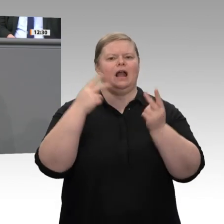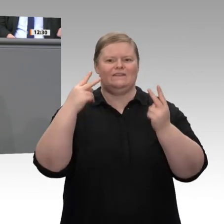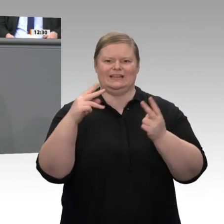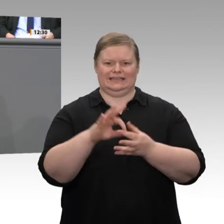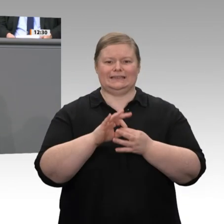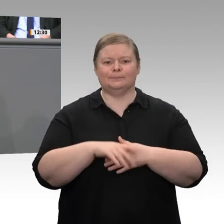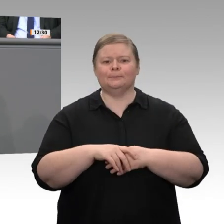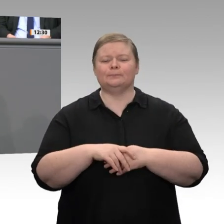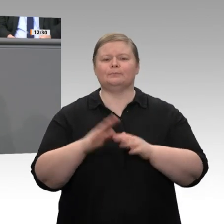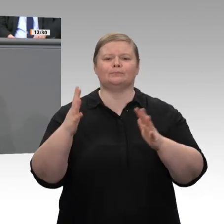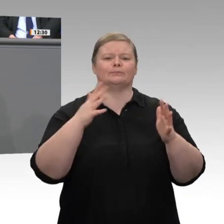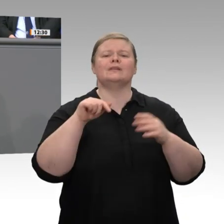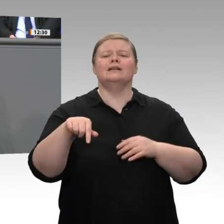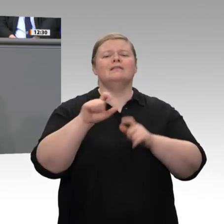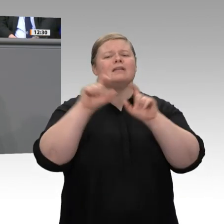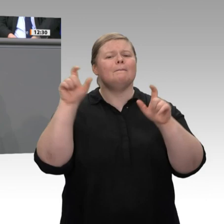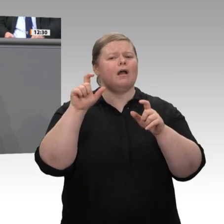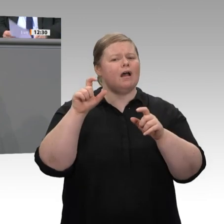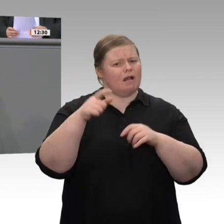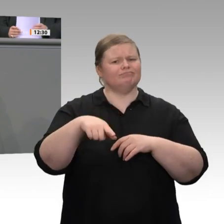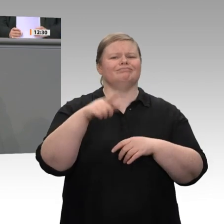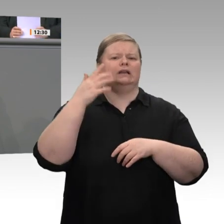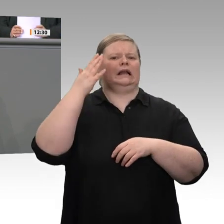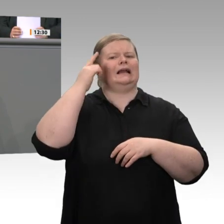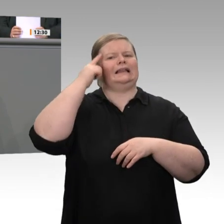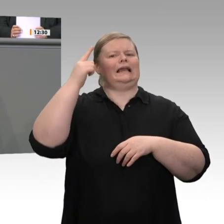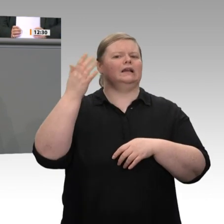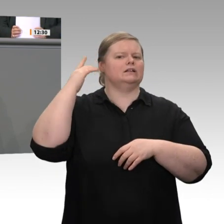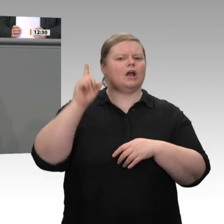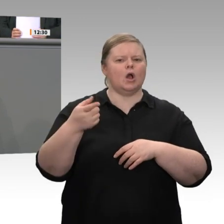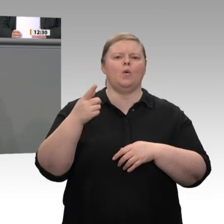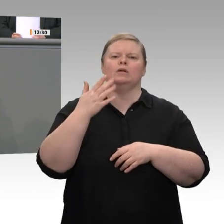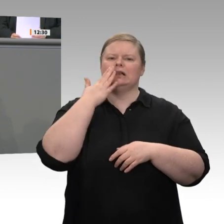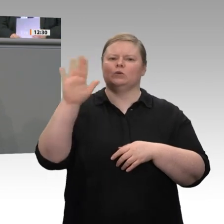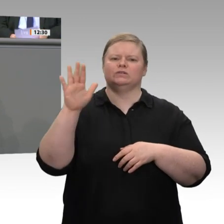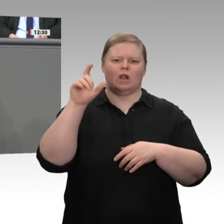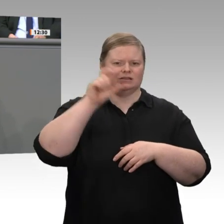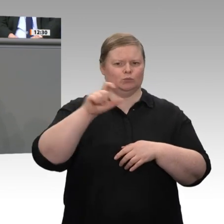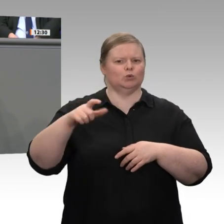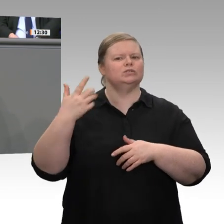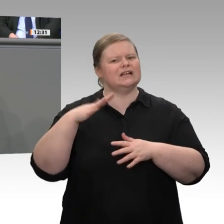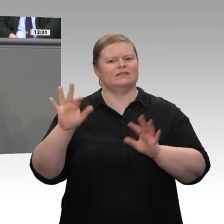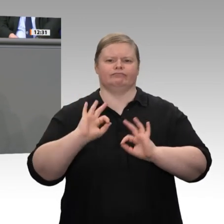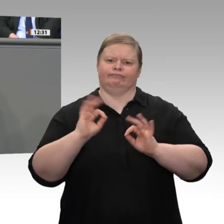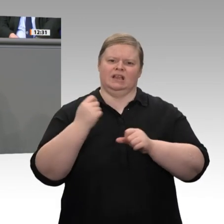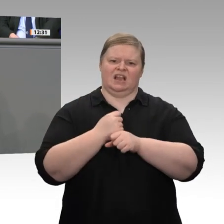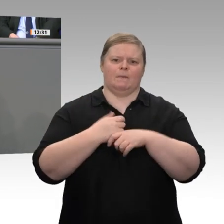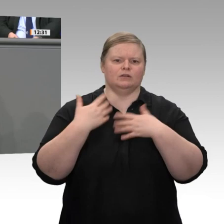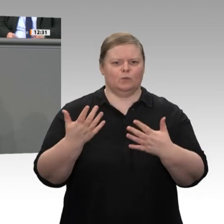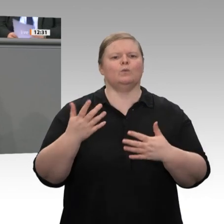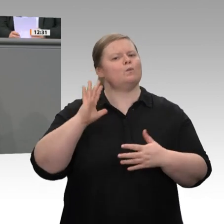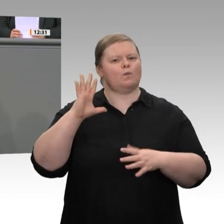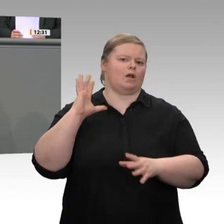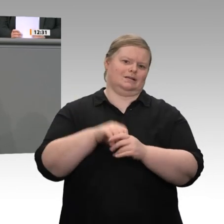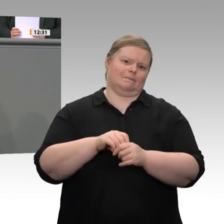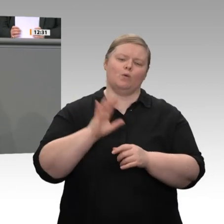Staatsräson und ist zugleich Herzenssache. Deswegen habe ich mich mit anderen auch für den Vorschlag von Esther Bejarano